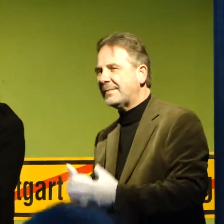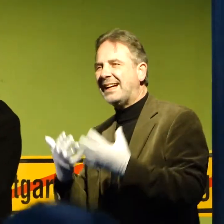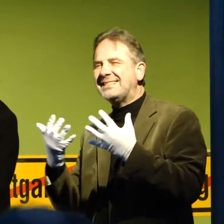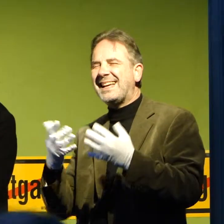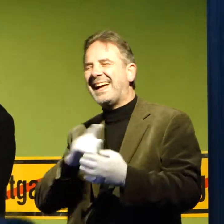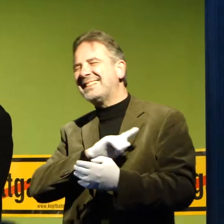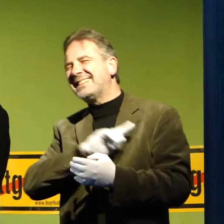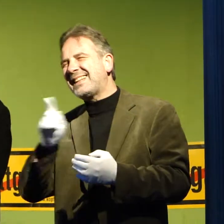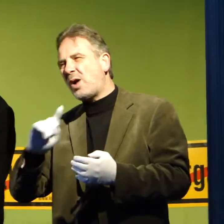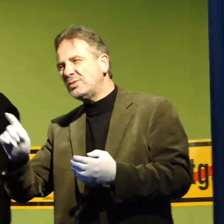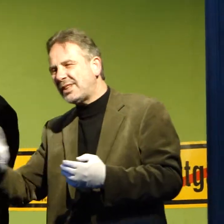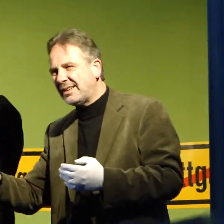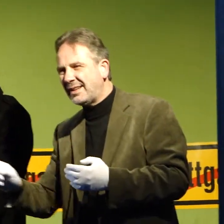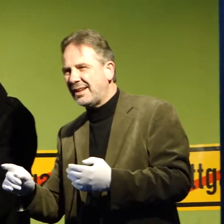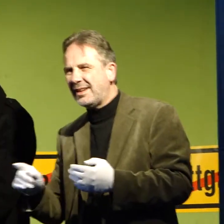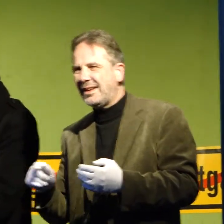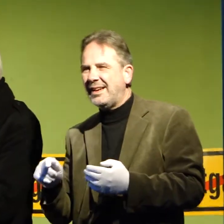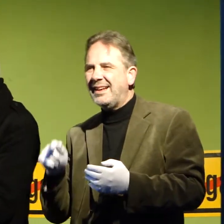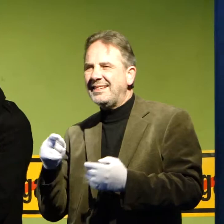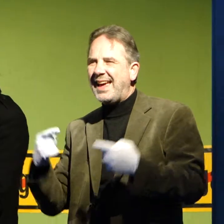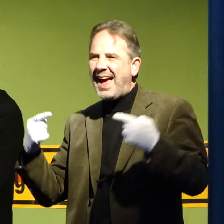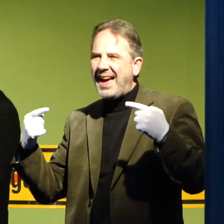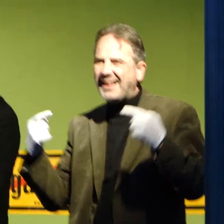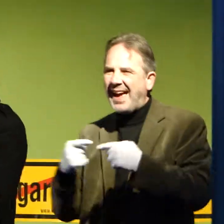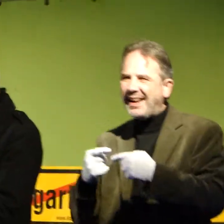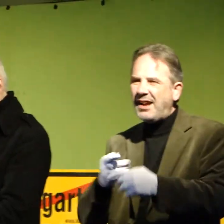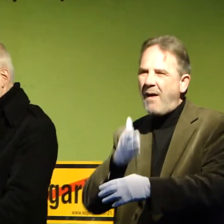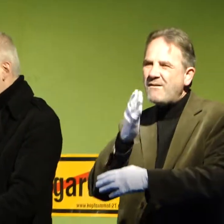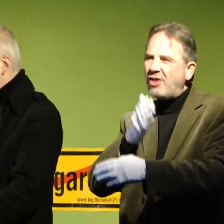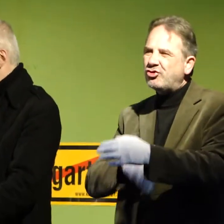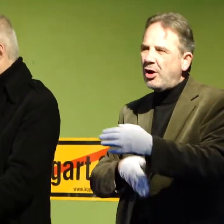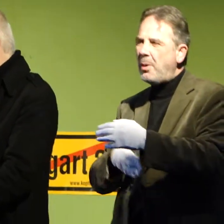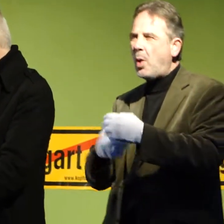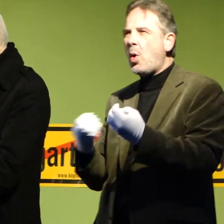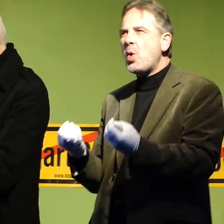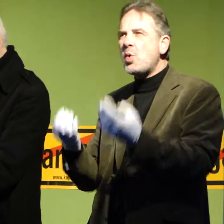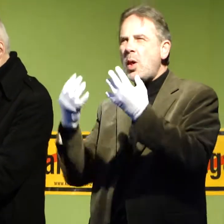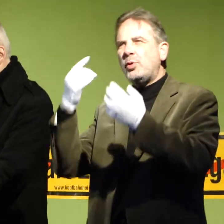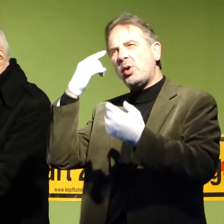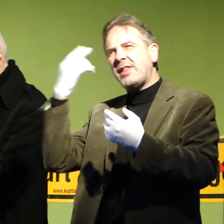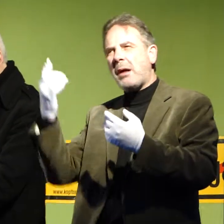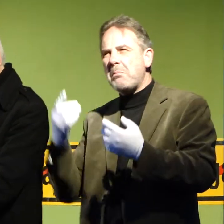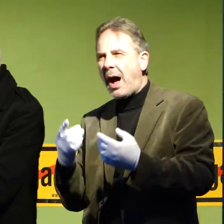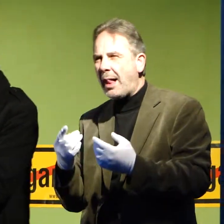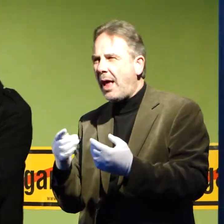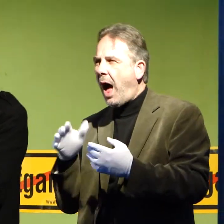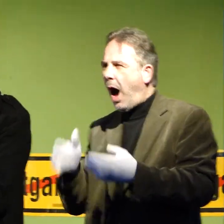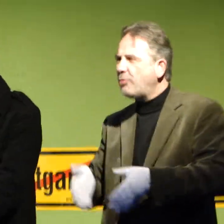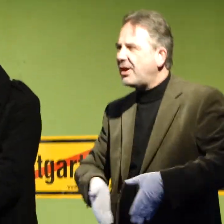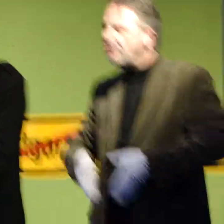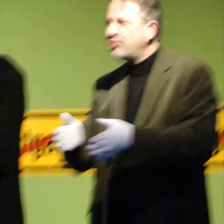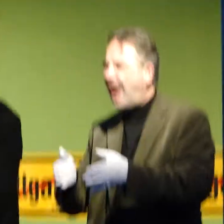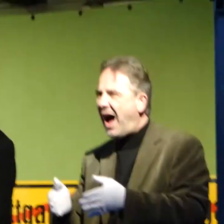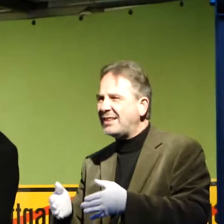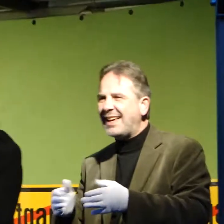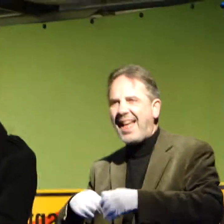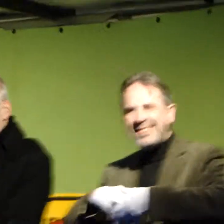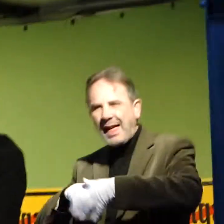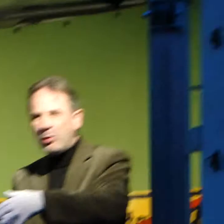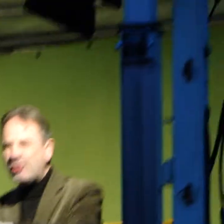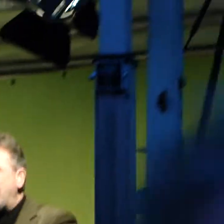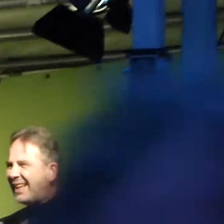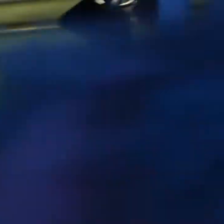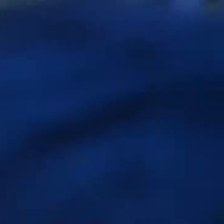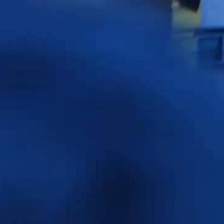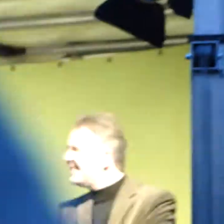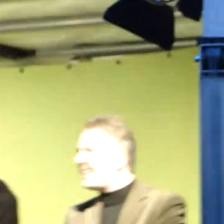Zehntausende, die gegen die Verstümmelung eines Kulturdenkmals auf der Straße demonstrieren, das ist sensationell. Ich kenne